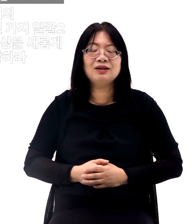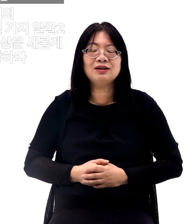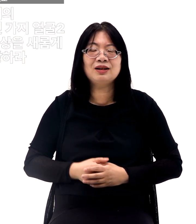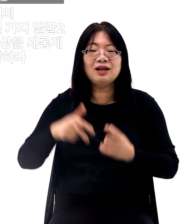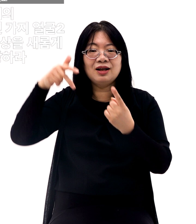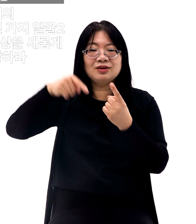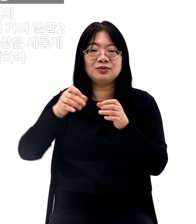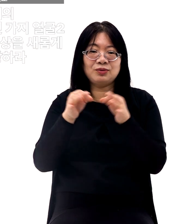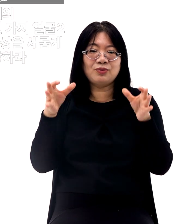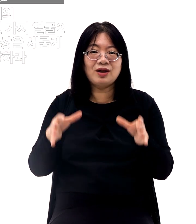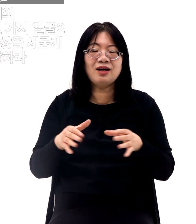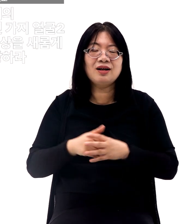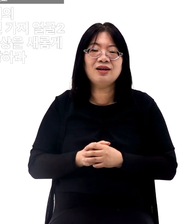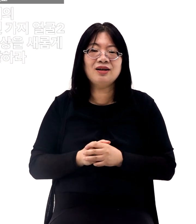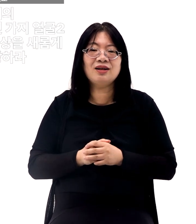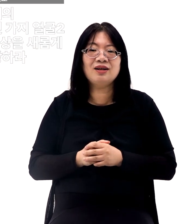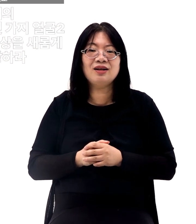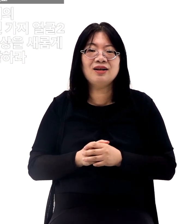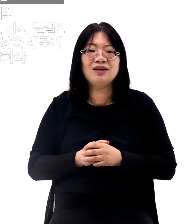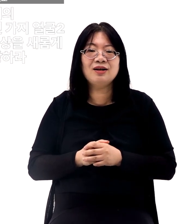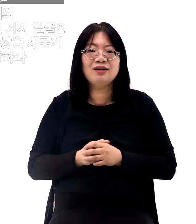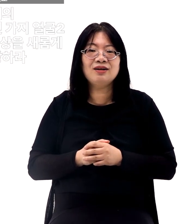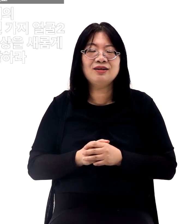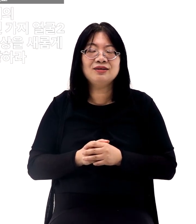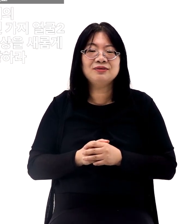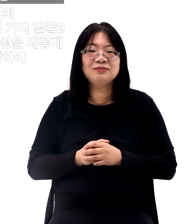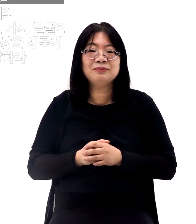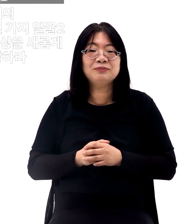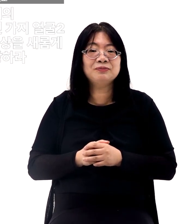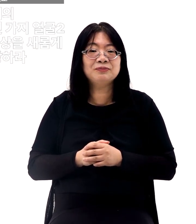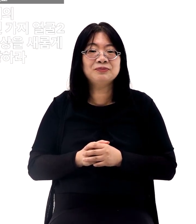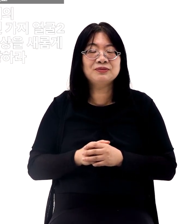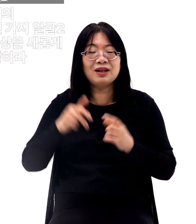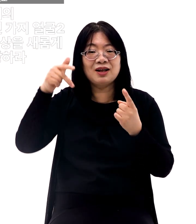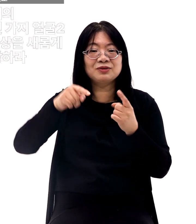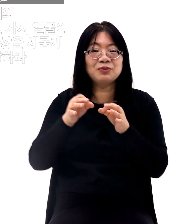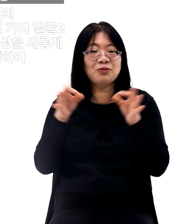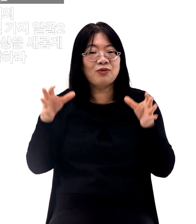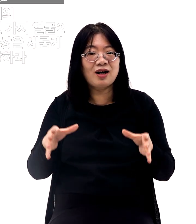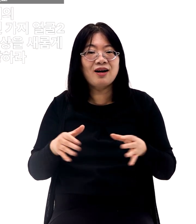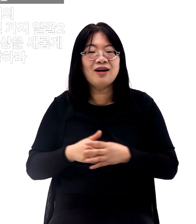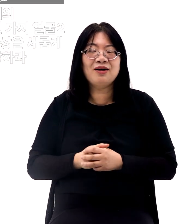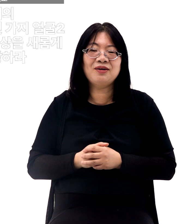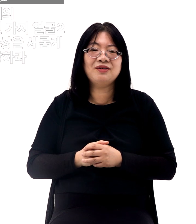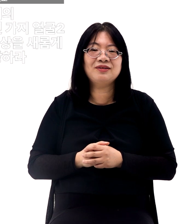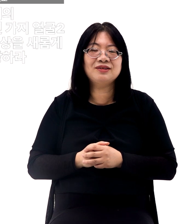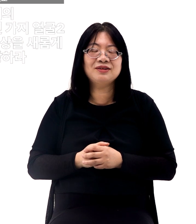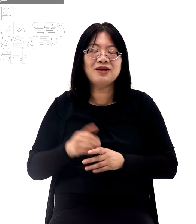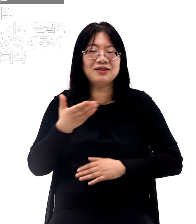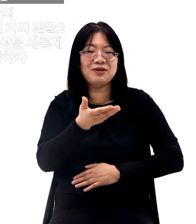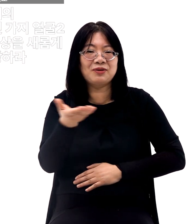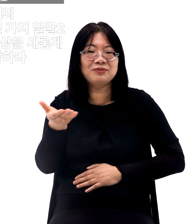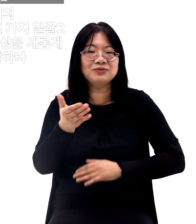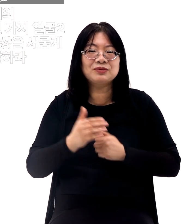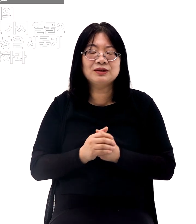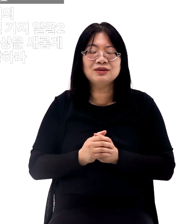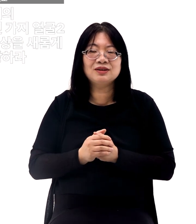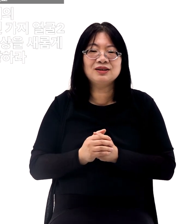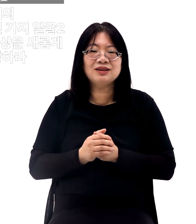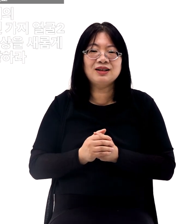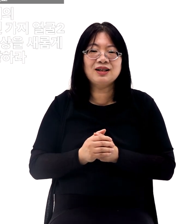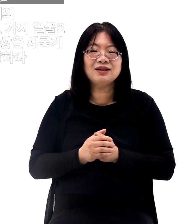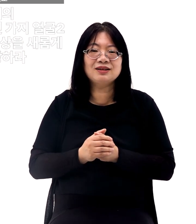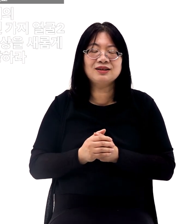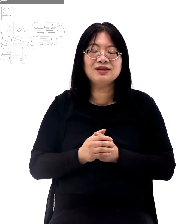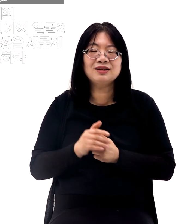한 주간 동안, 다음 주 저 나옵니다. 한 주간 동안 여러분들이 이 말씀